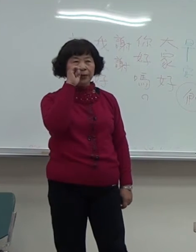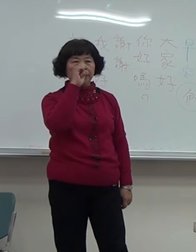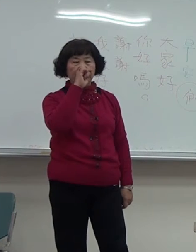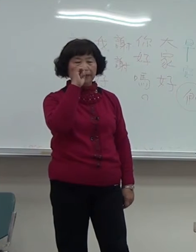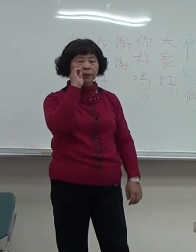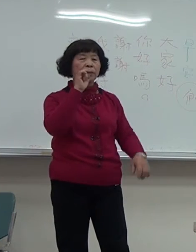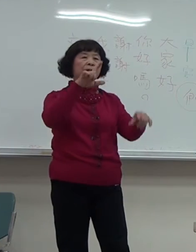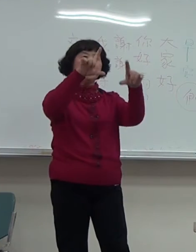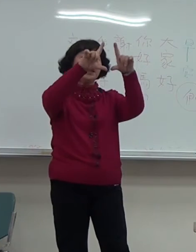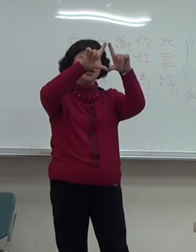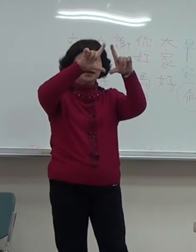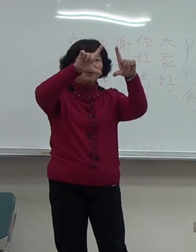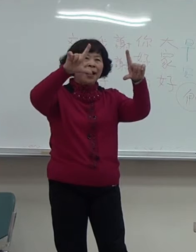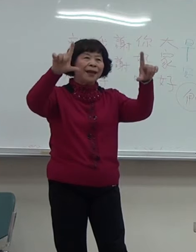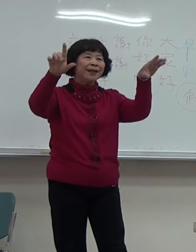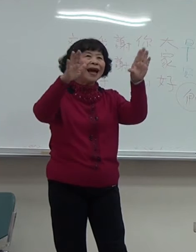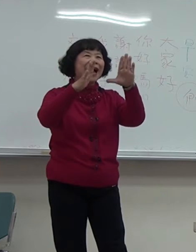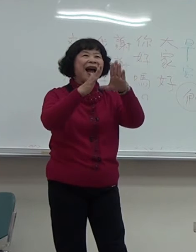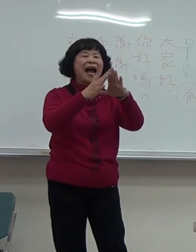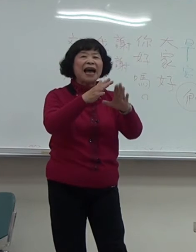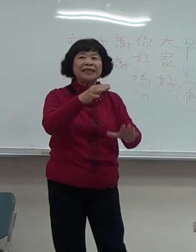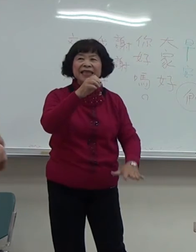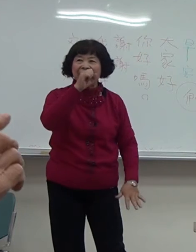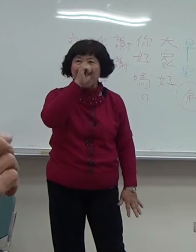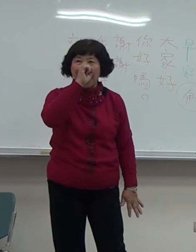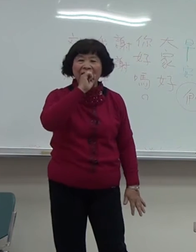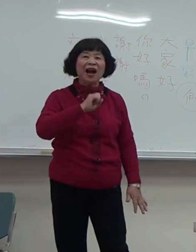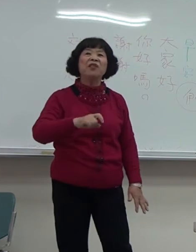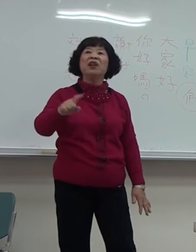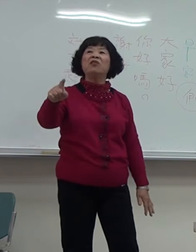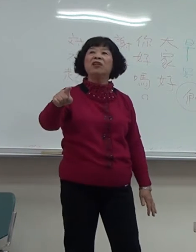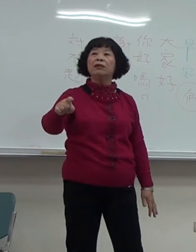友，因无可能去拍迄个大街啊，好，你那看着。